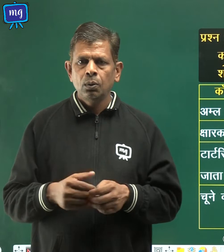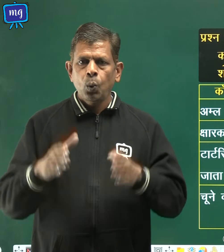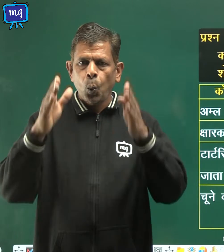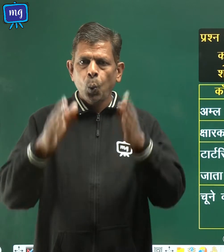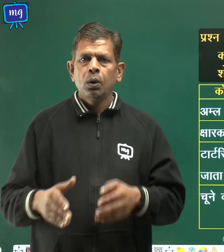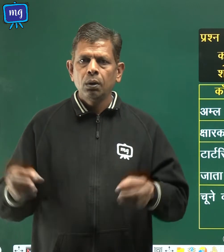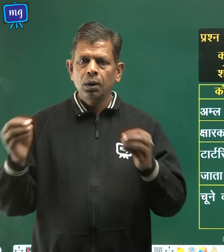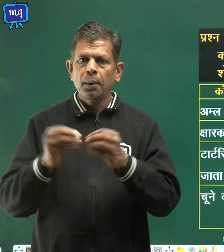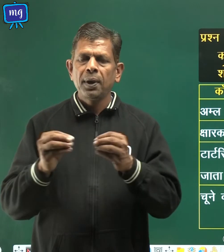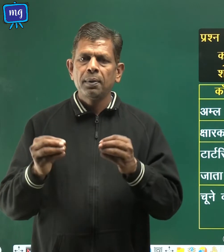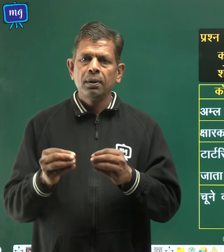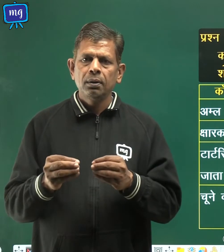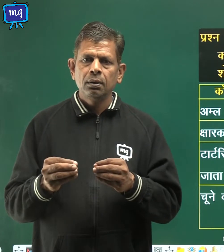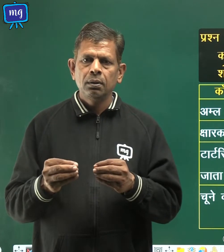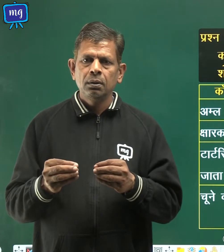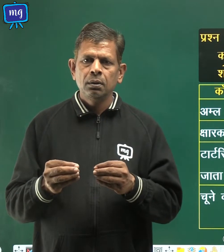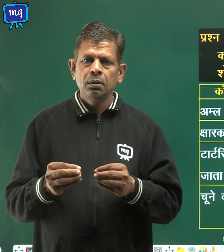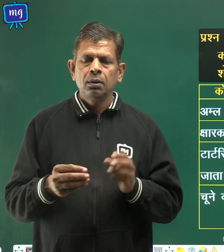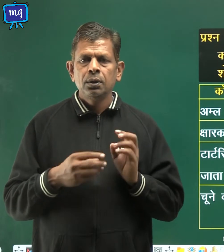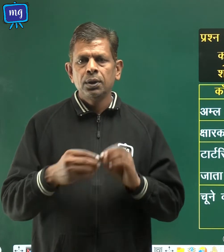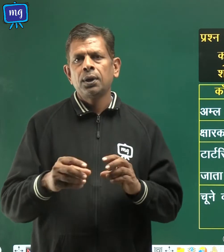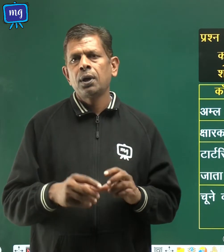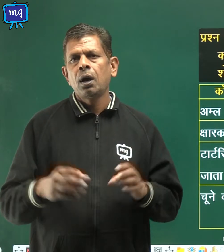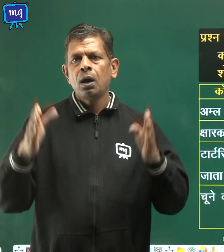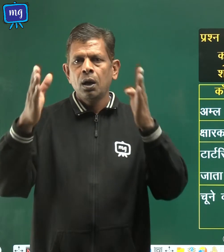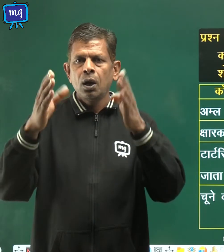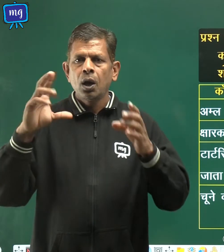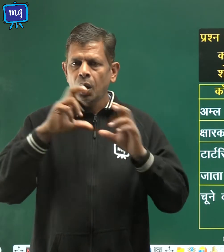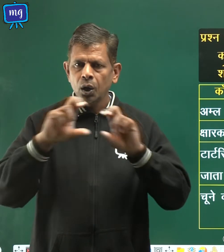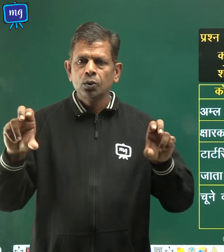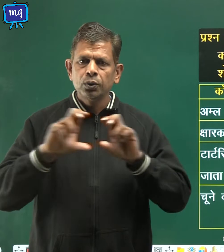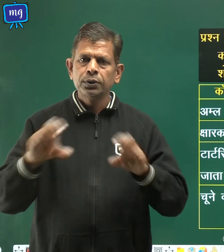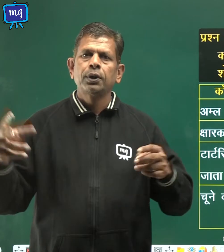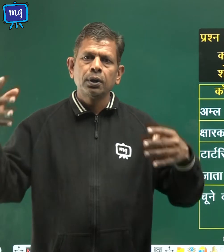कॉलम बी में दिए गए कथनों से करना है।